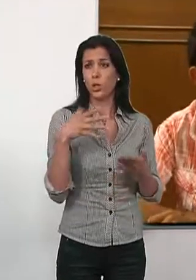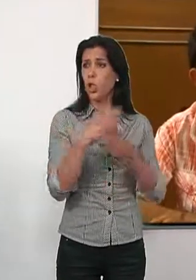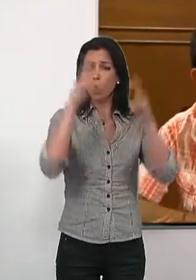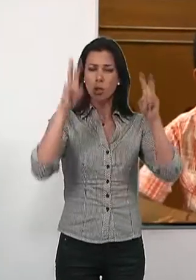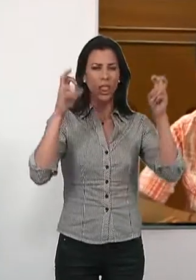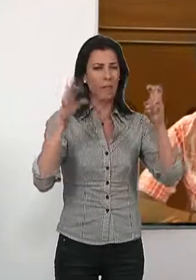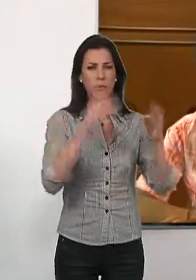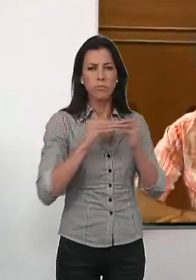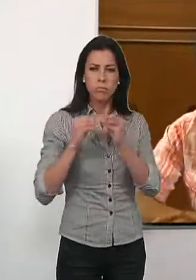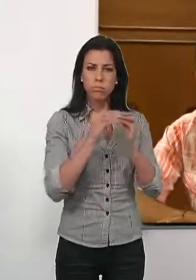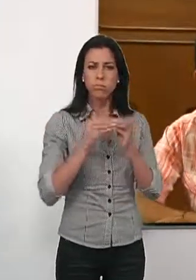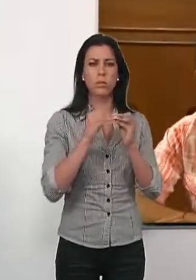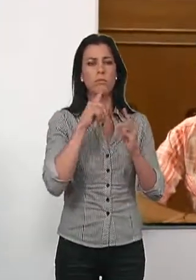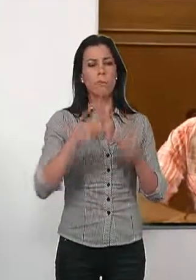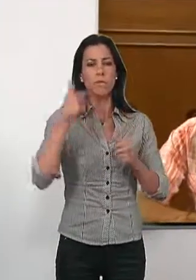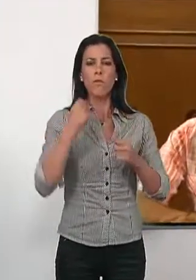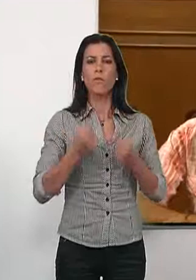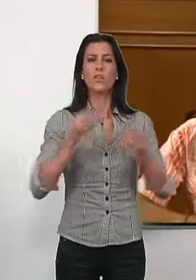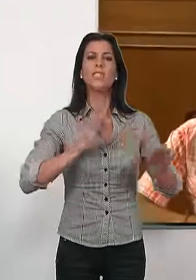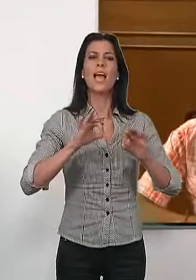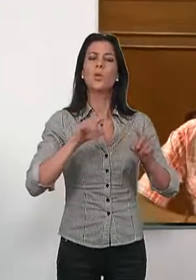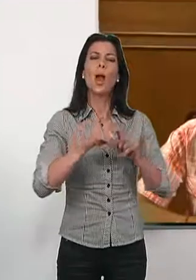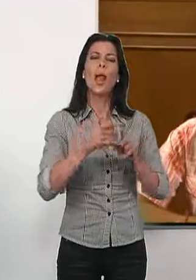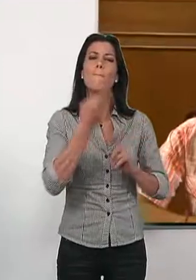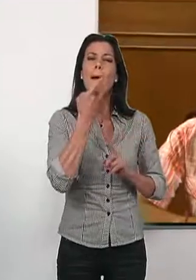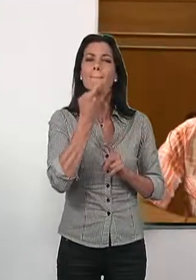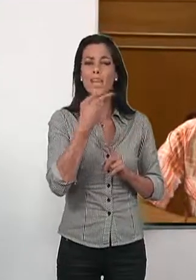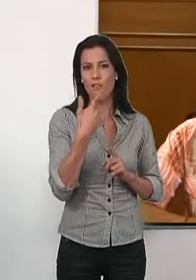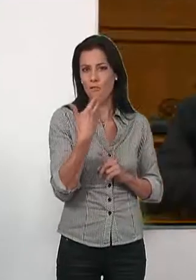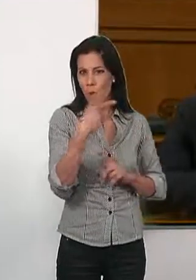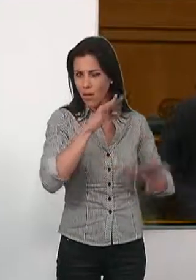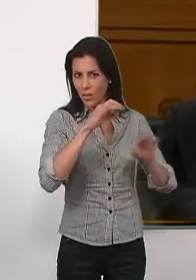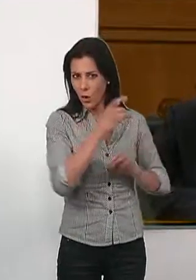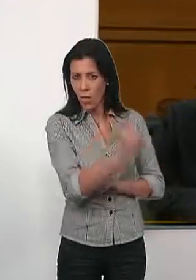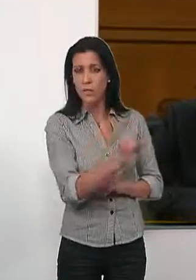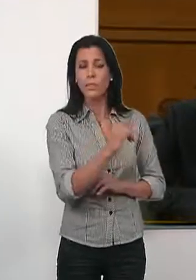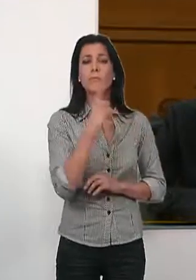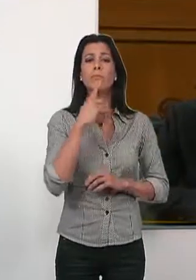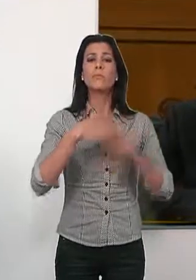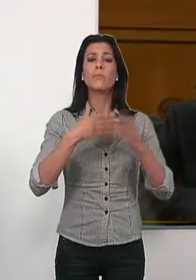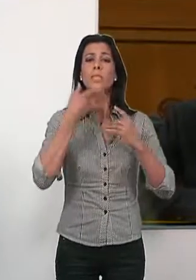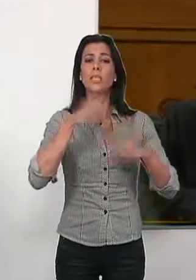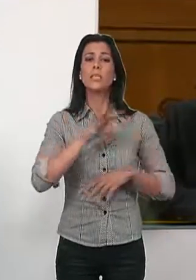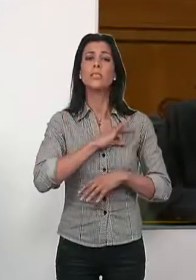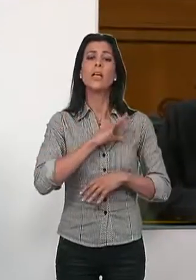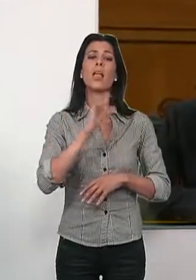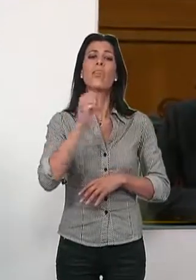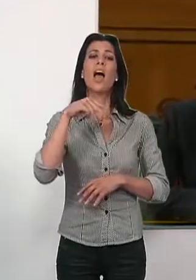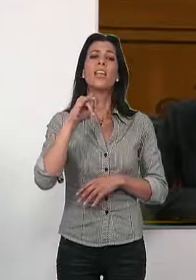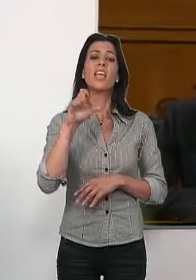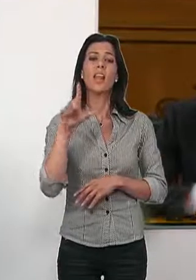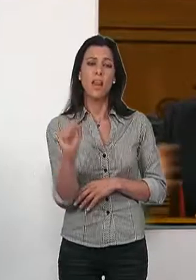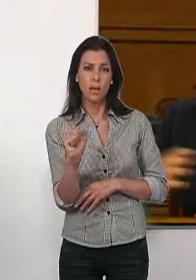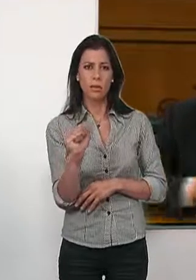como todos somos uno y te hace de vampiro el evento pondrá en escena a la obra dirigida por daniela ha tirado